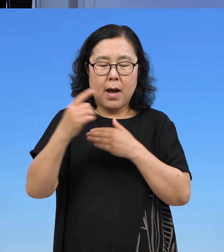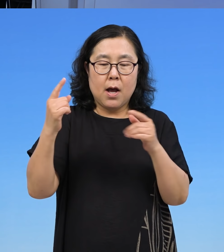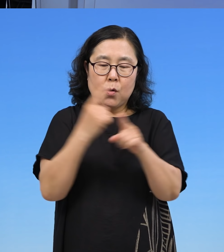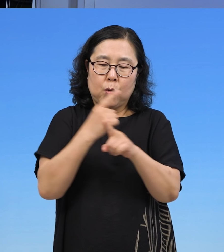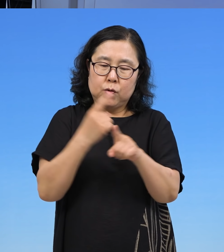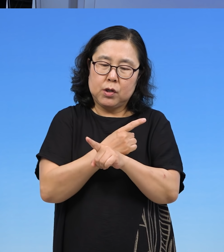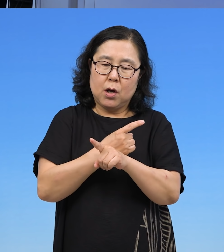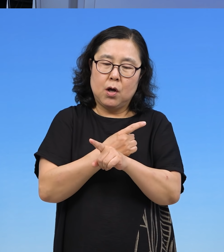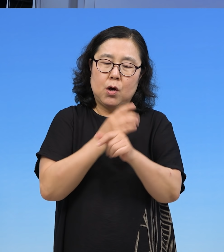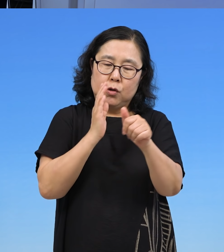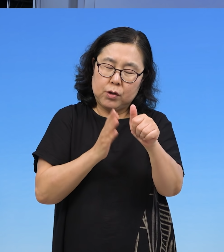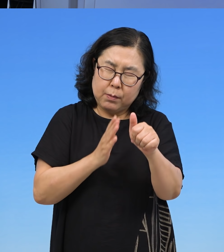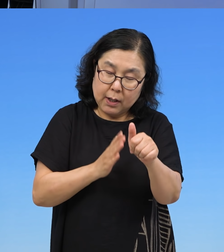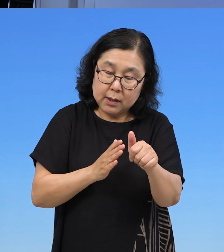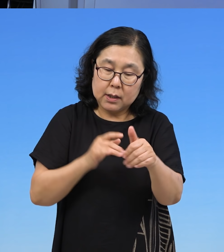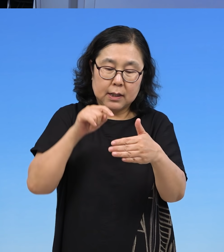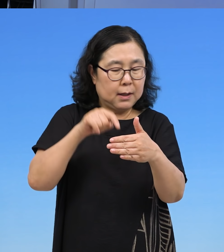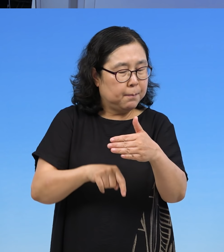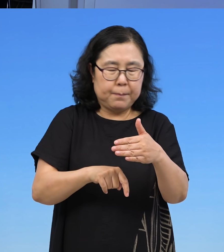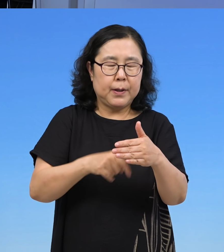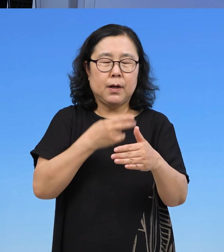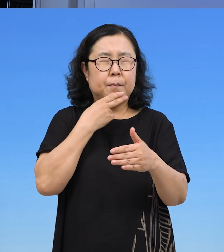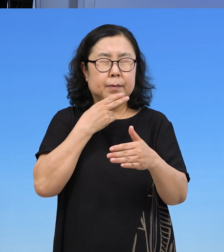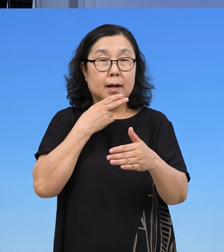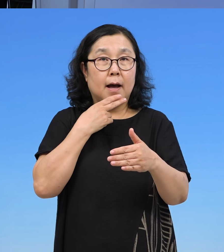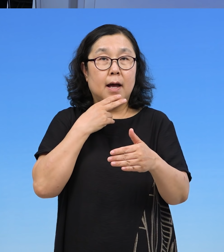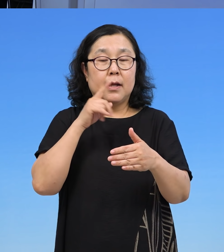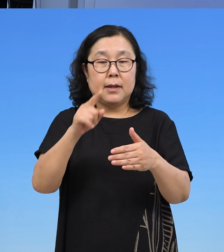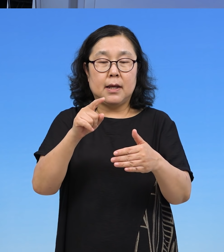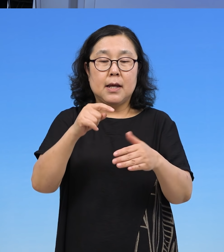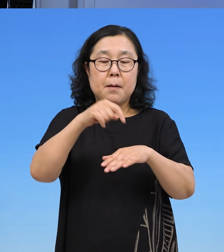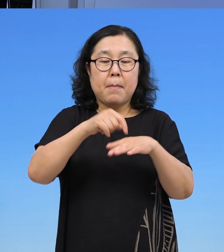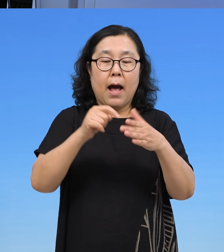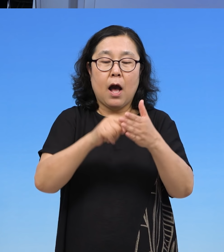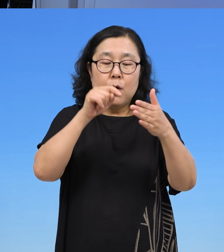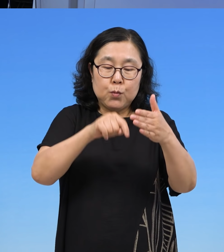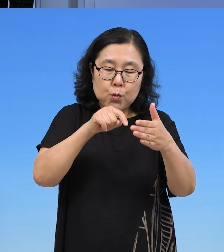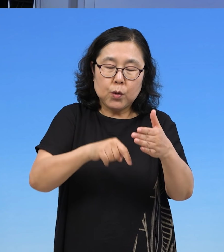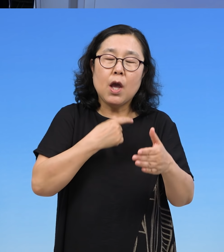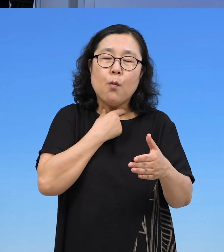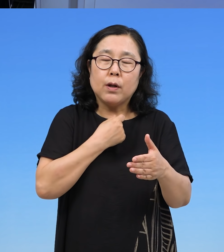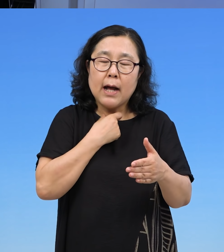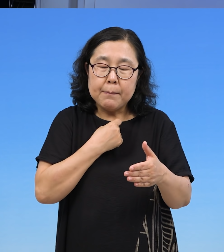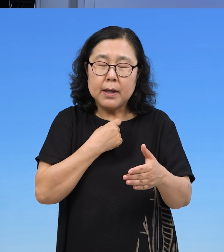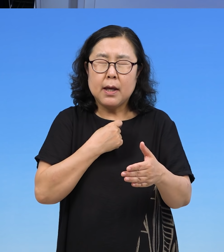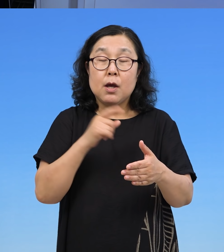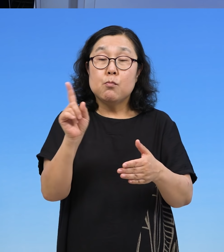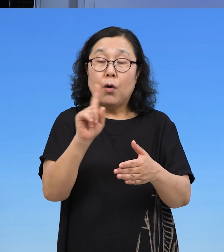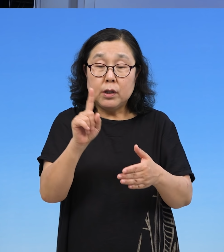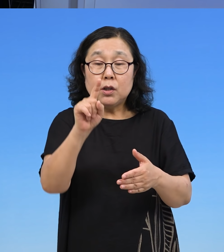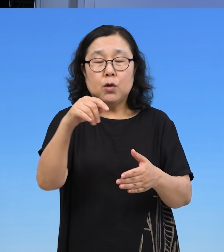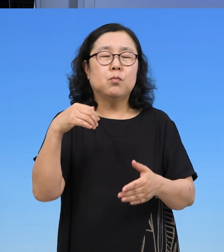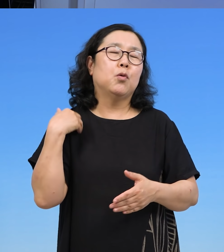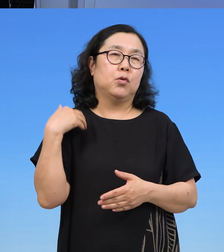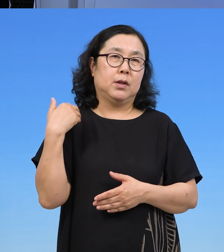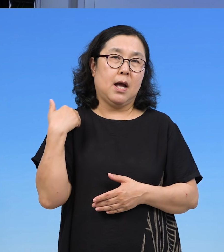하는 것은 깊이 들어가지 않은 탓이다 네 마음의 바람이 얼마나 깊은지를 모르고 있다 너는